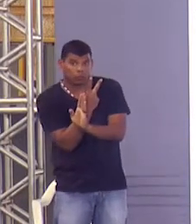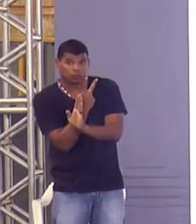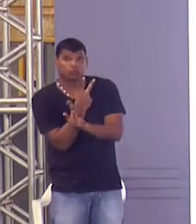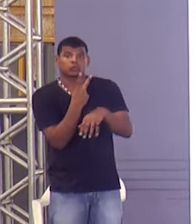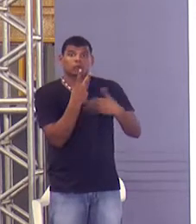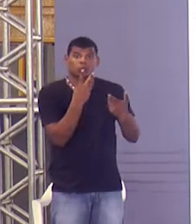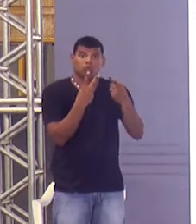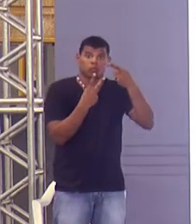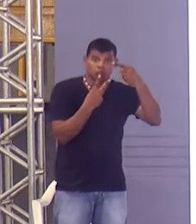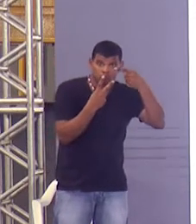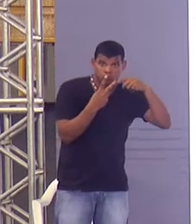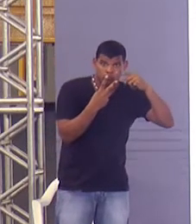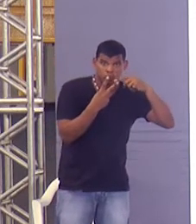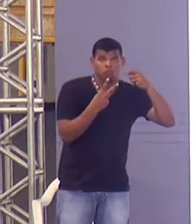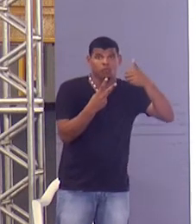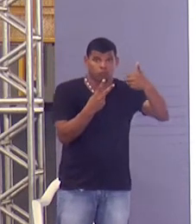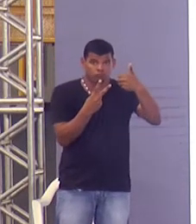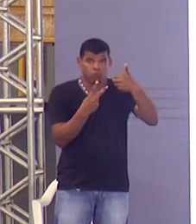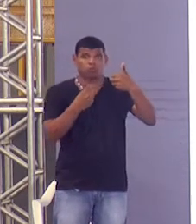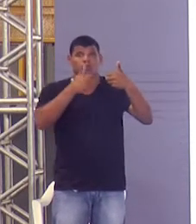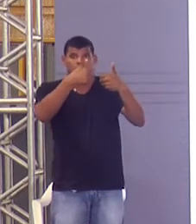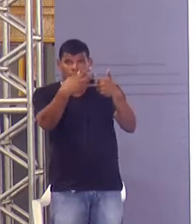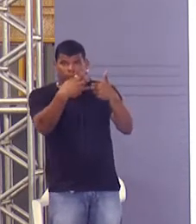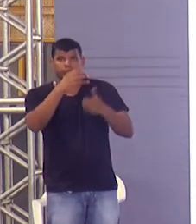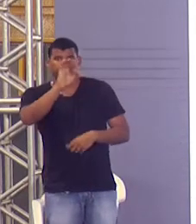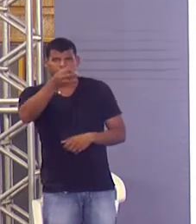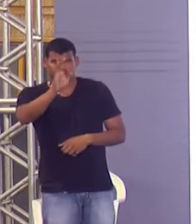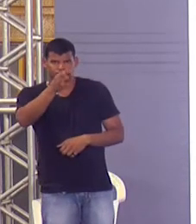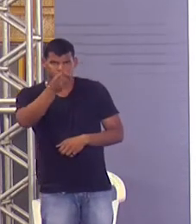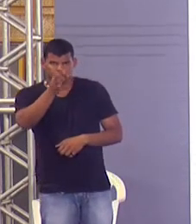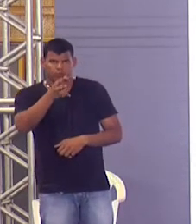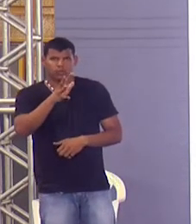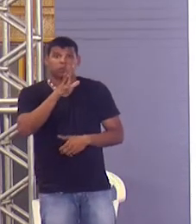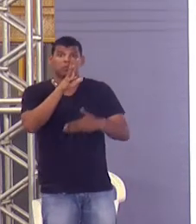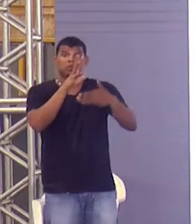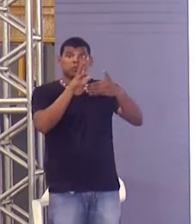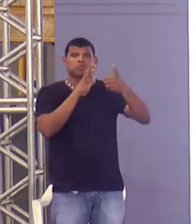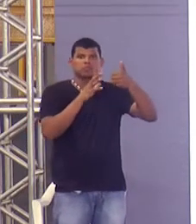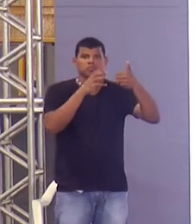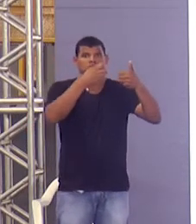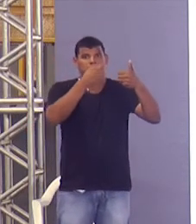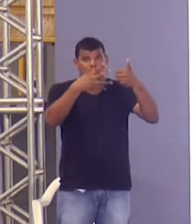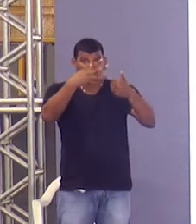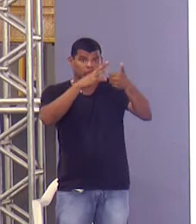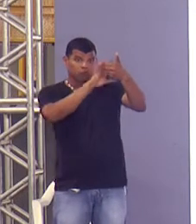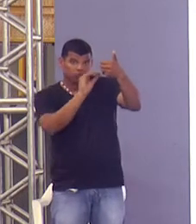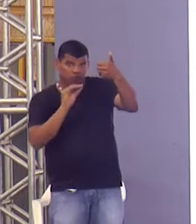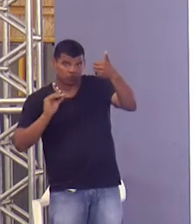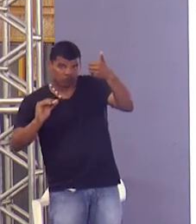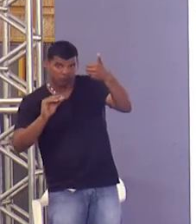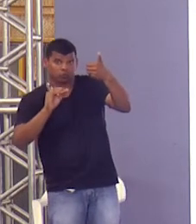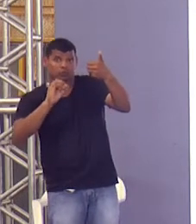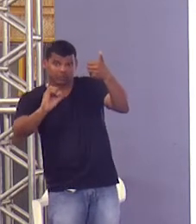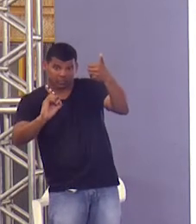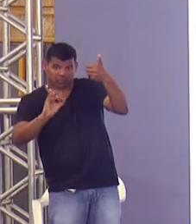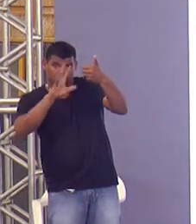1 e o 4, é o 14. Como são dois algarismos, eu agora vou usar 2 zeros. Então